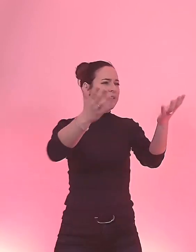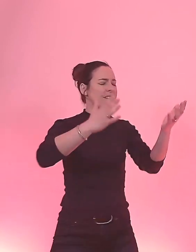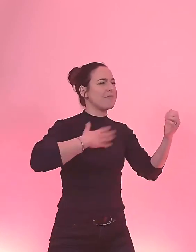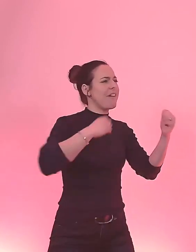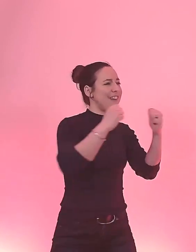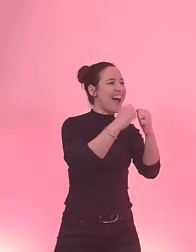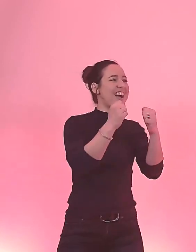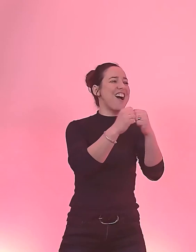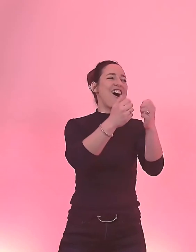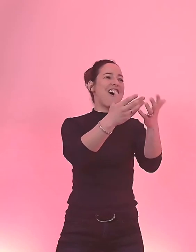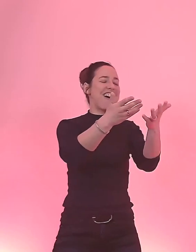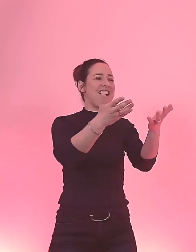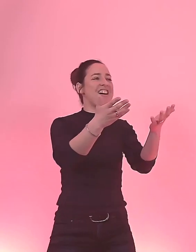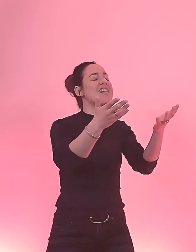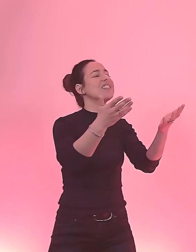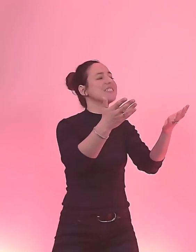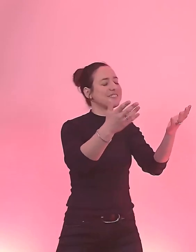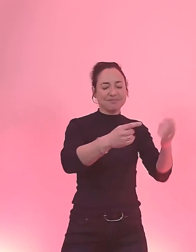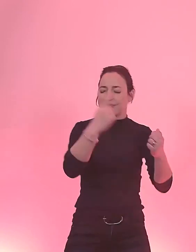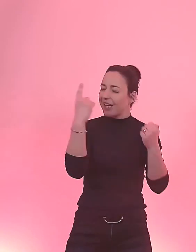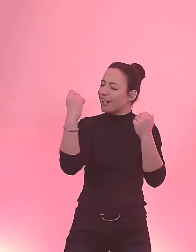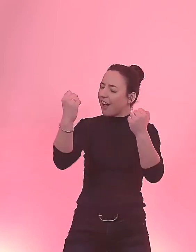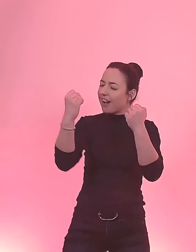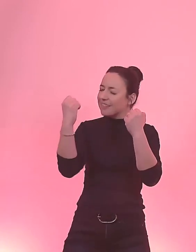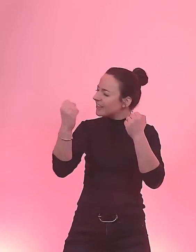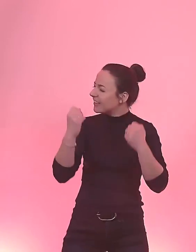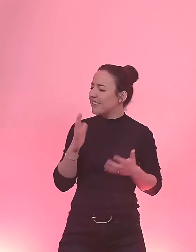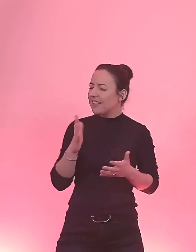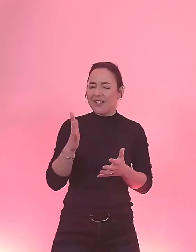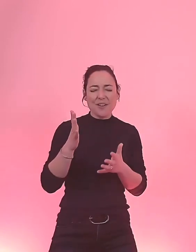ze zijn museum